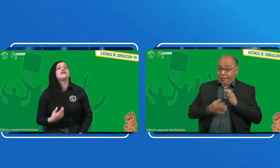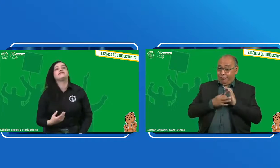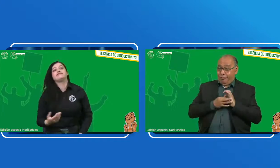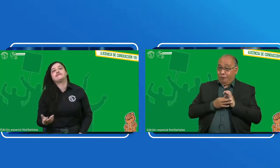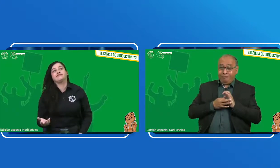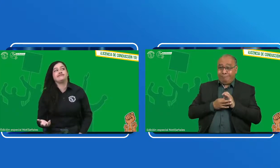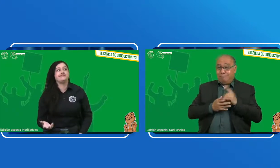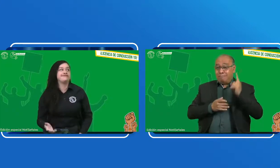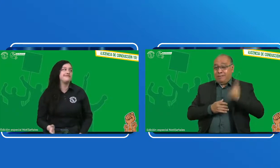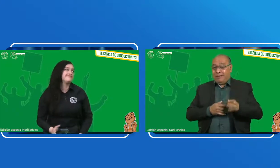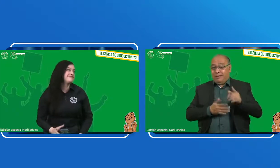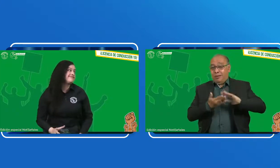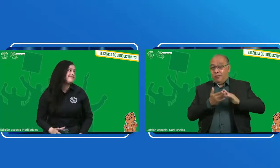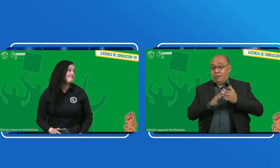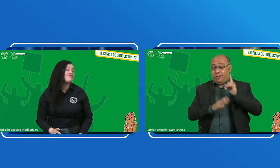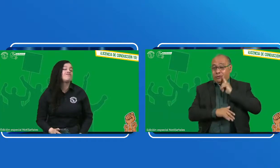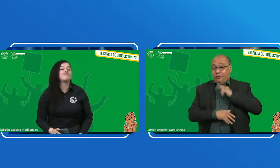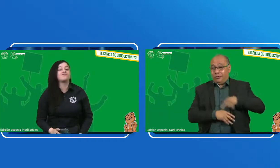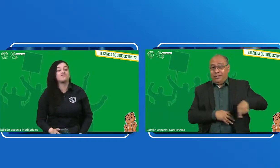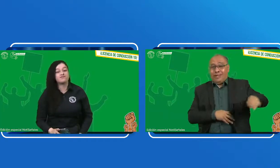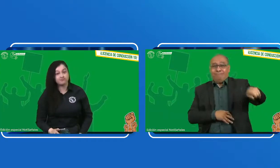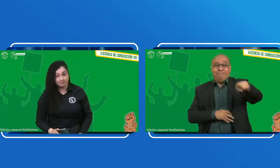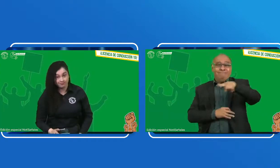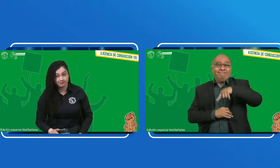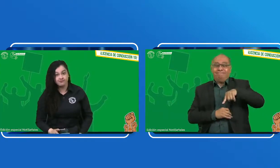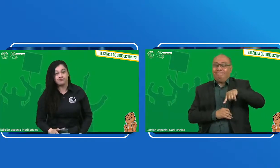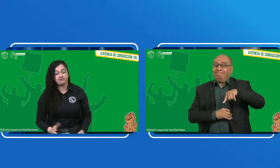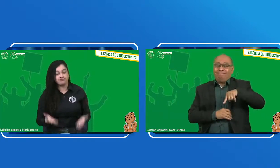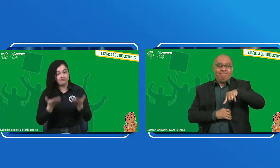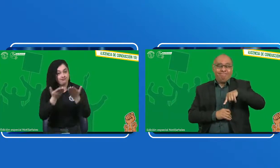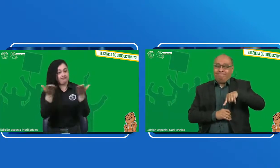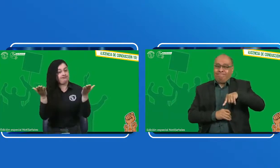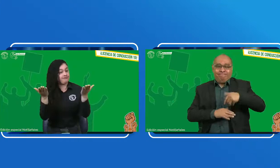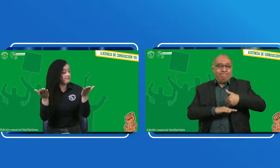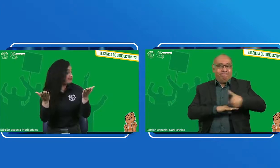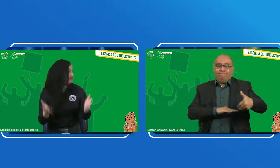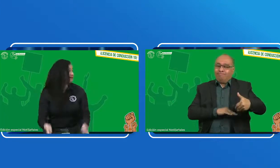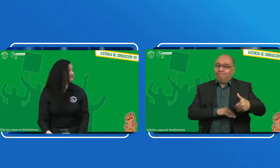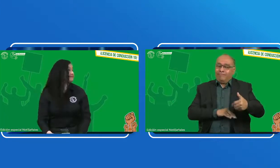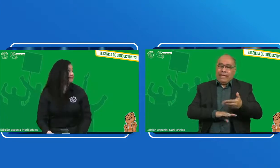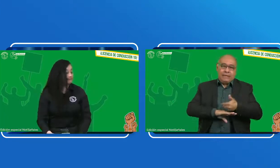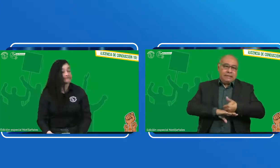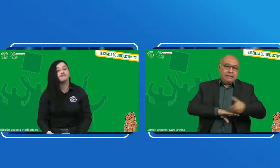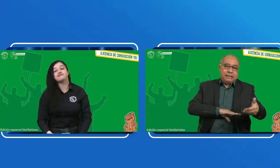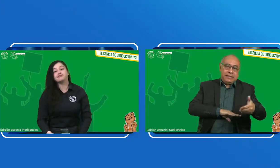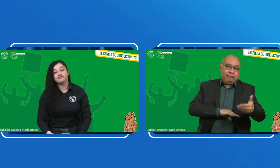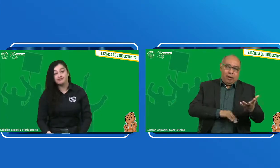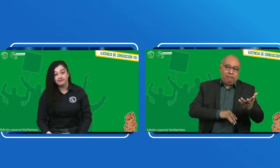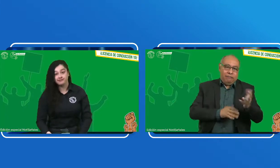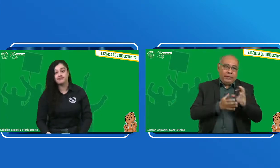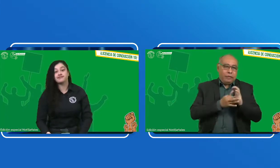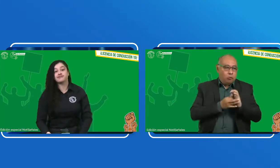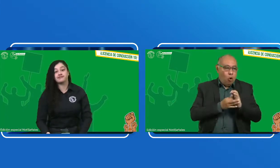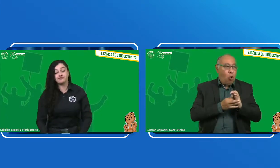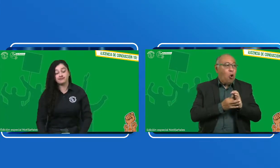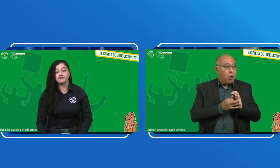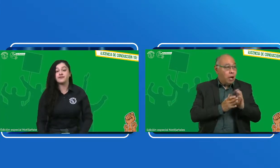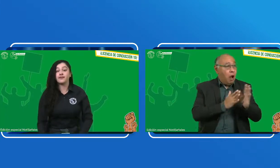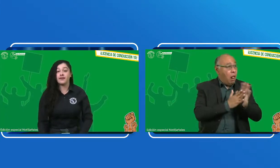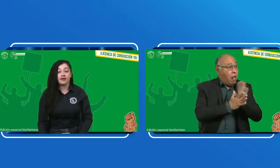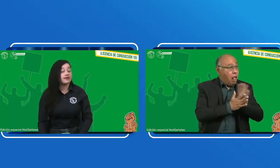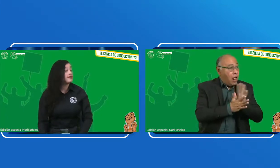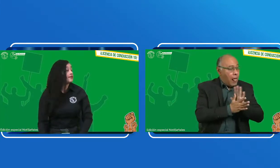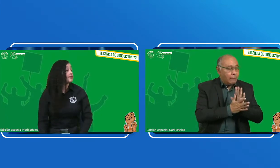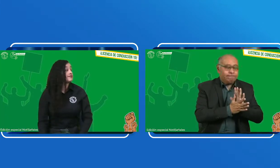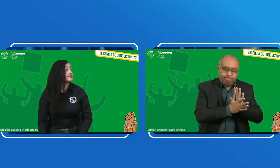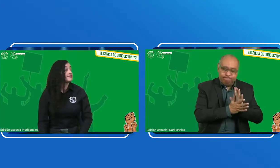muchísimos comentarios aquí en el Facebook Live y es algo que no se está mandando desde Venascol, es la misma comunidad